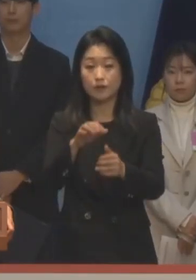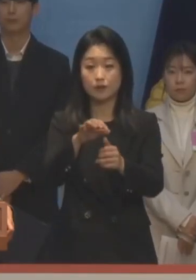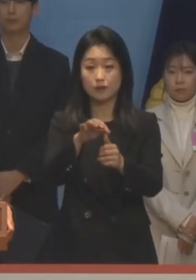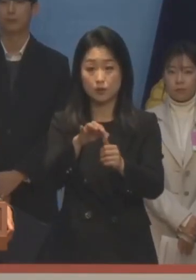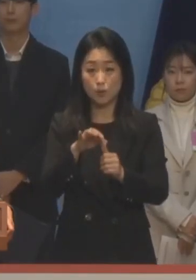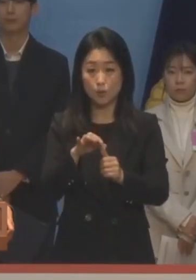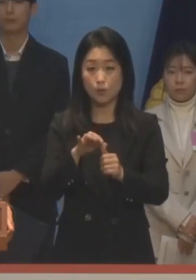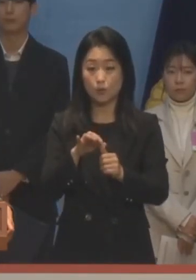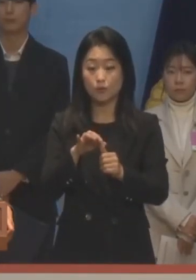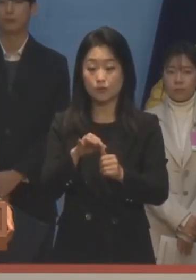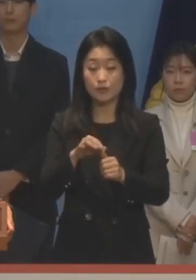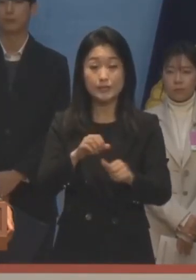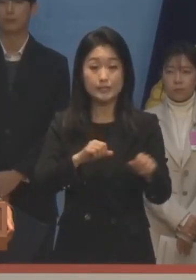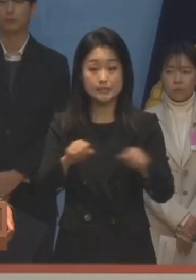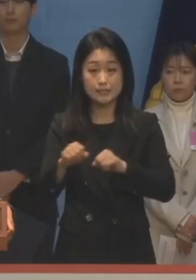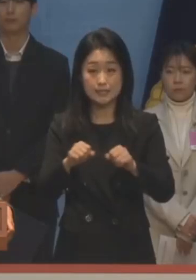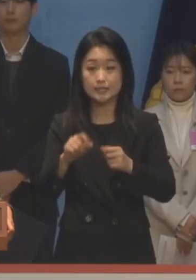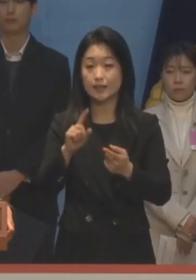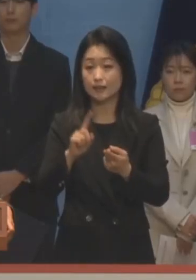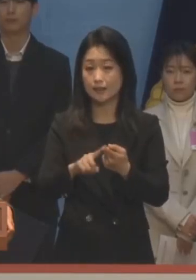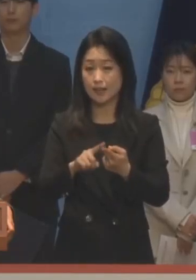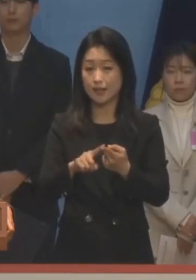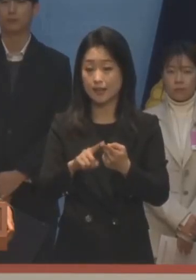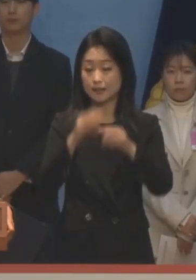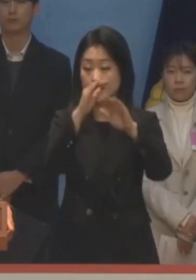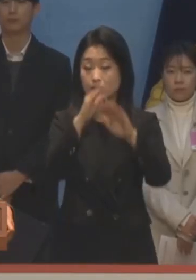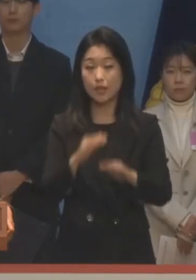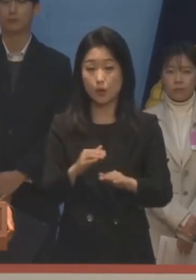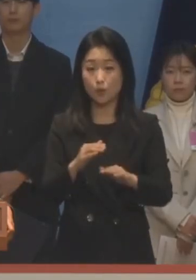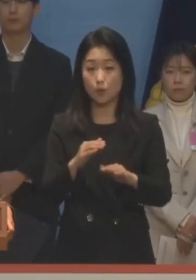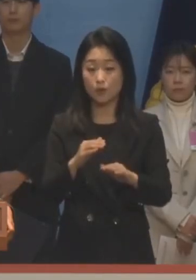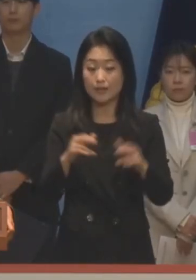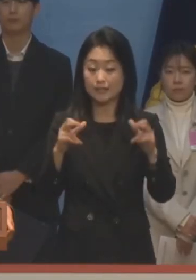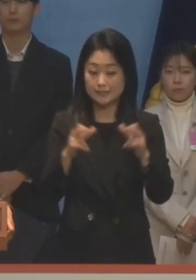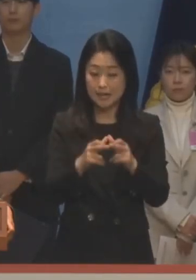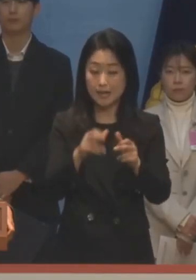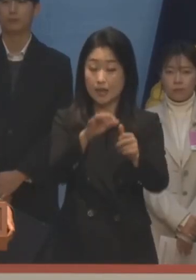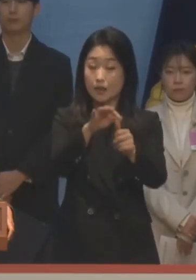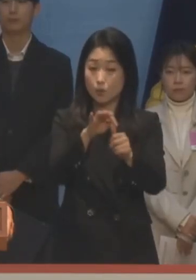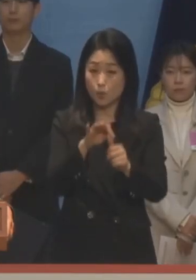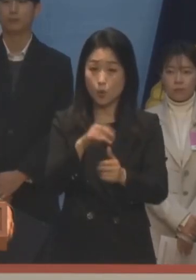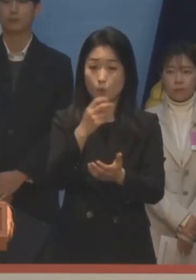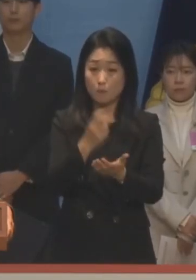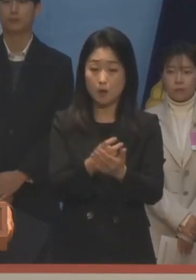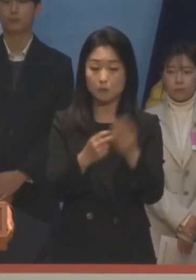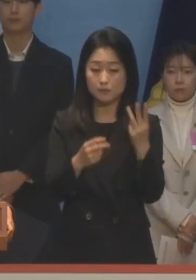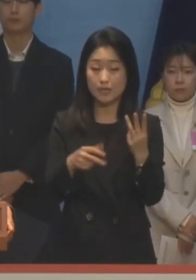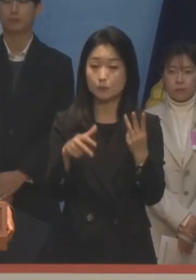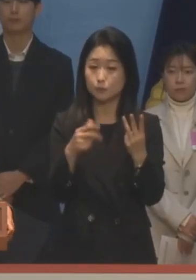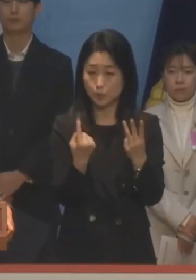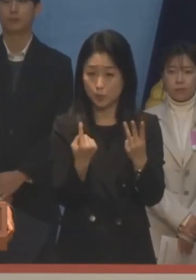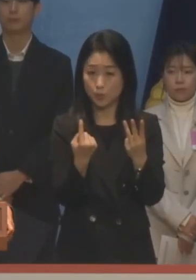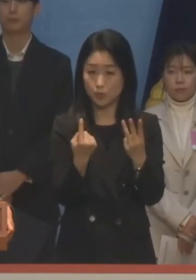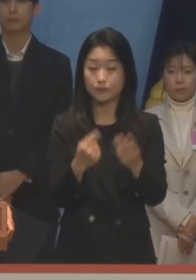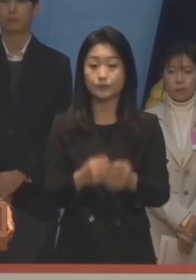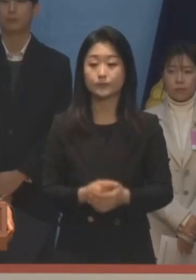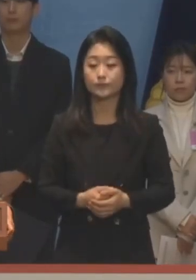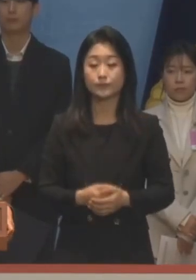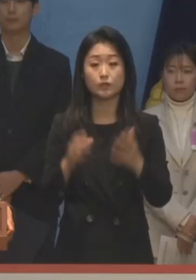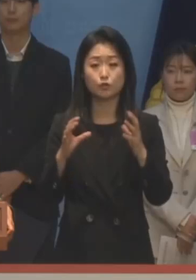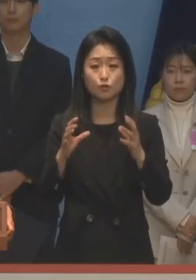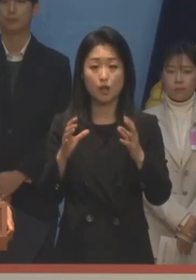고용계획 실시를 주 내용으로 하는 장애인 고용법 제3조,